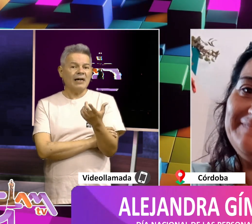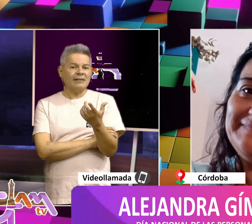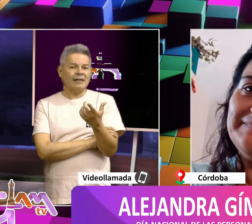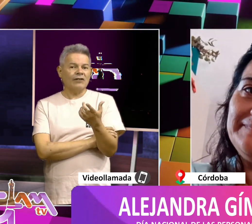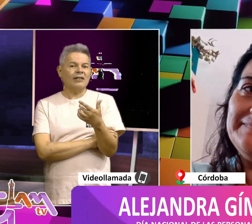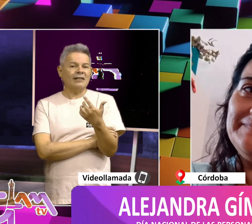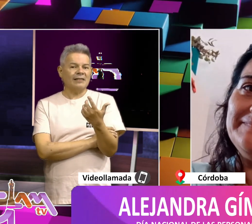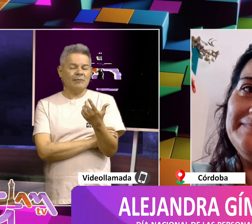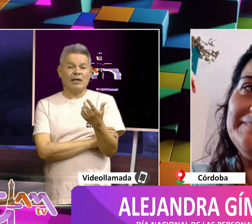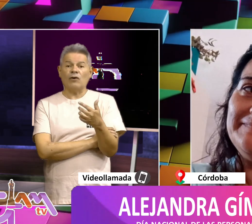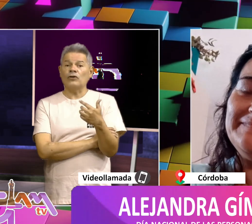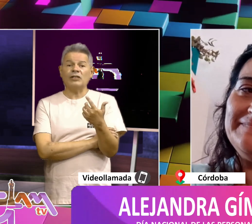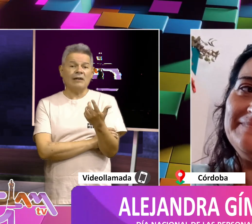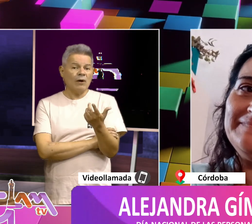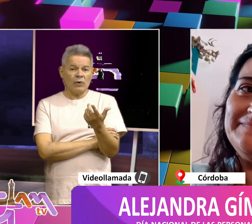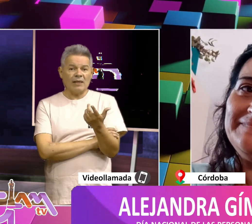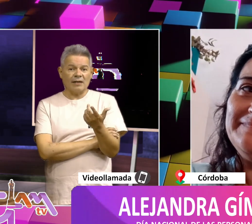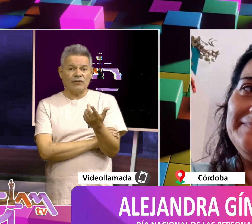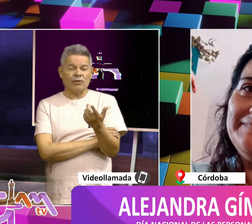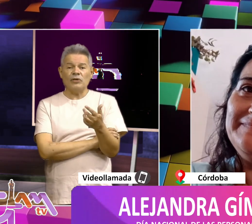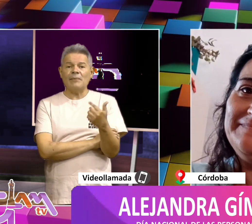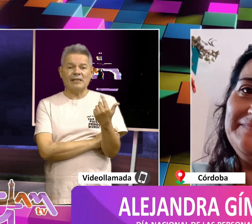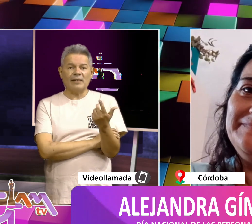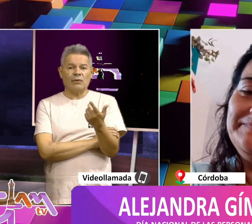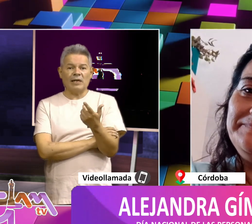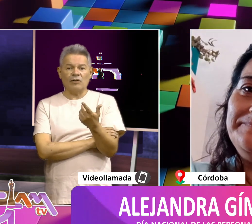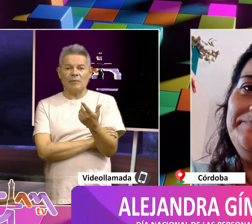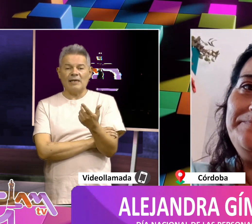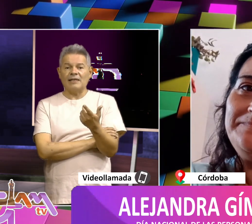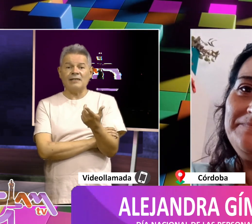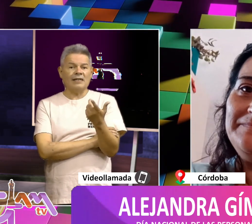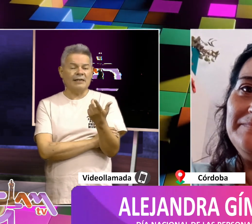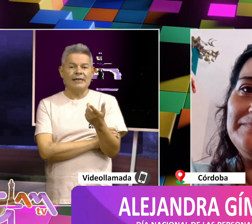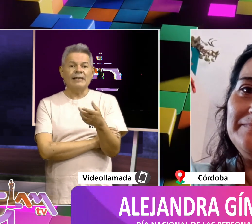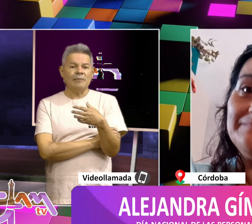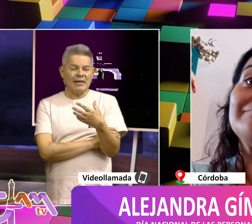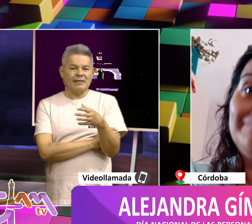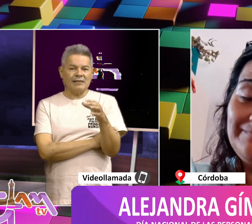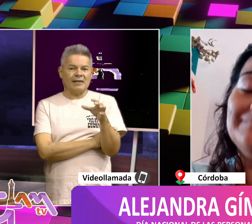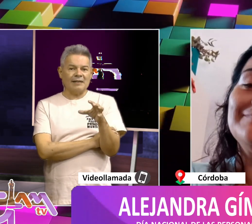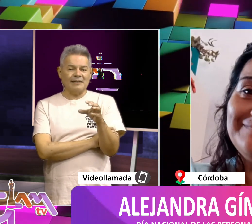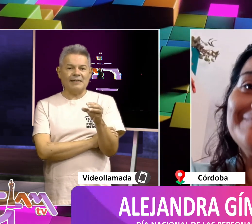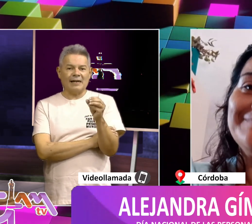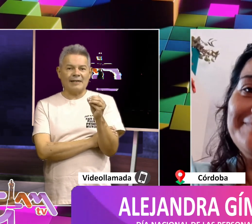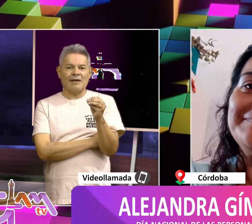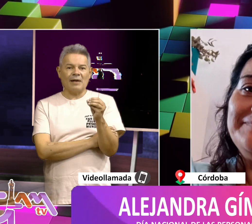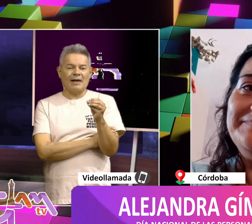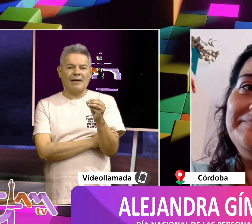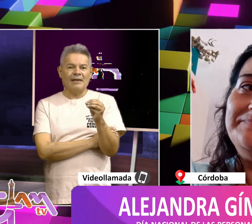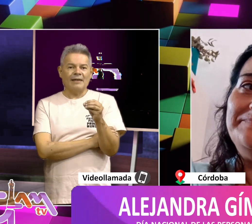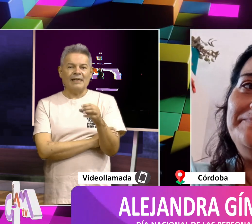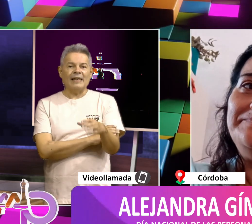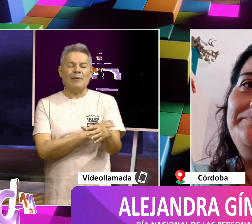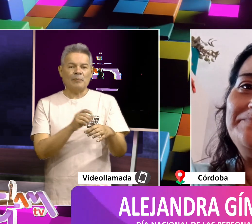su casa no querían aceptar o no se daban cuenta que era sordomuda y la mandaban a escuelas normales, que ella dice que